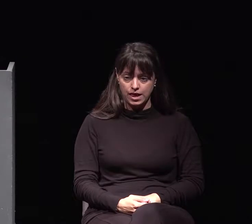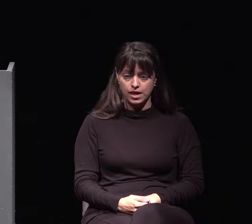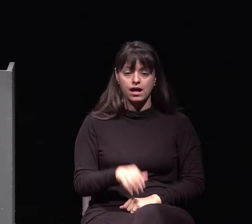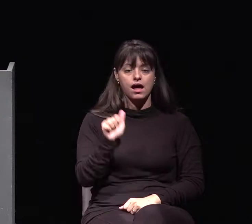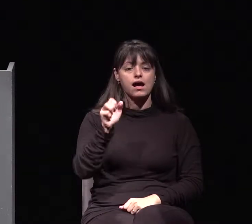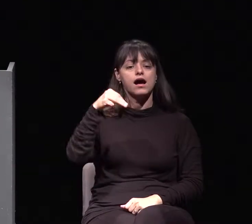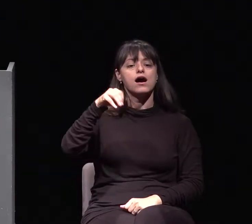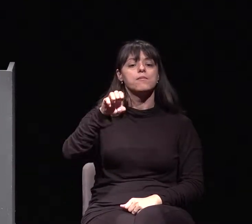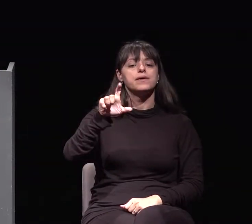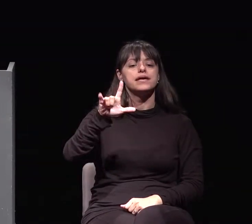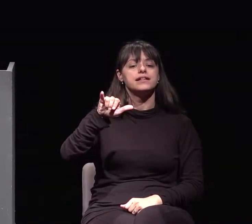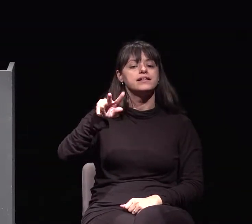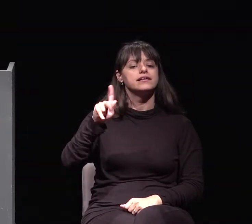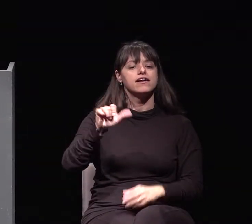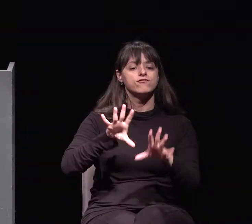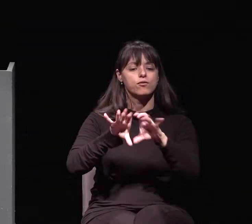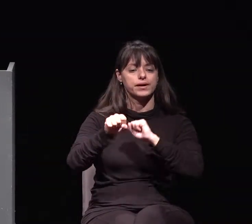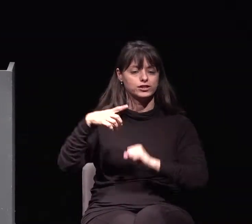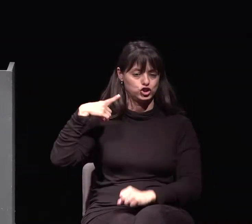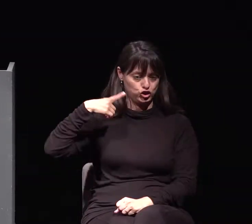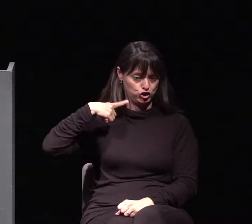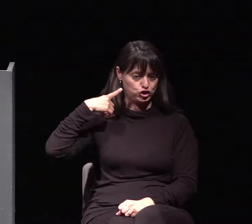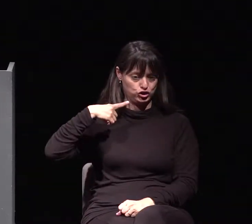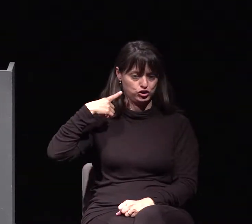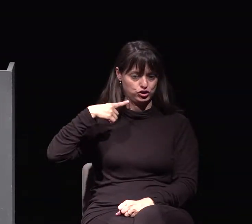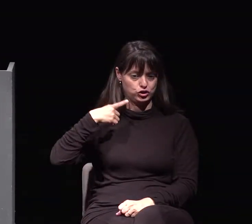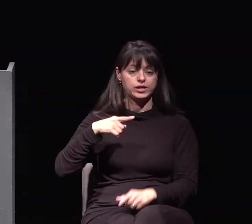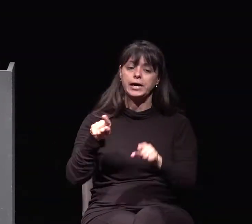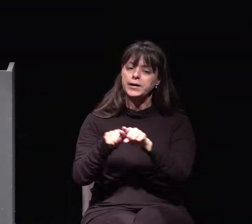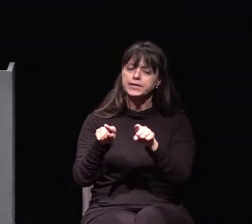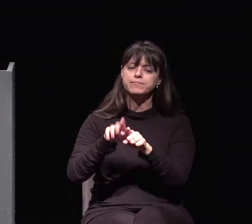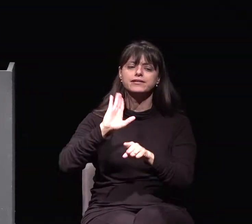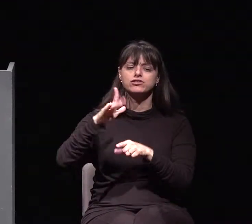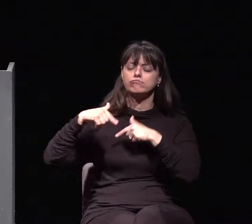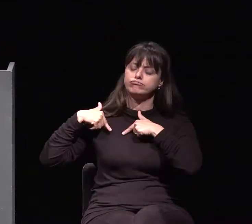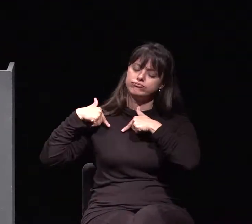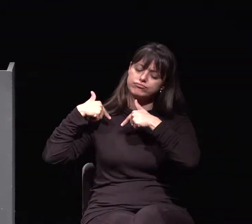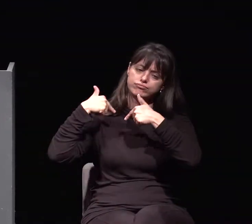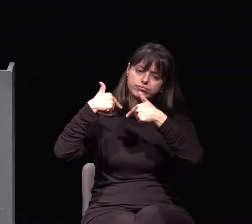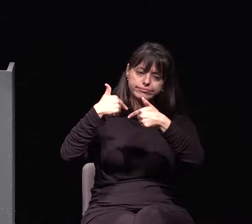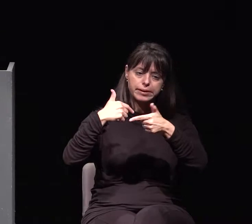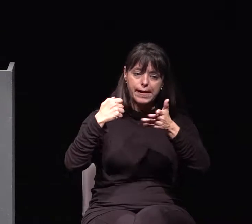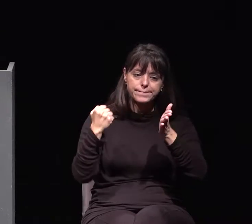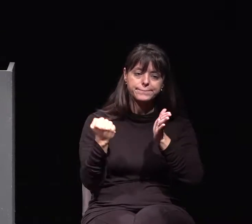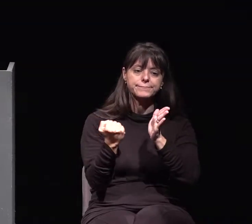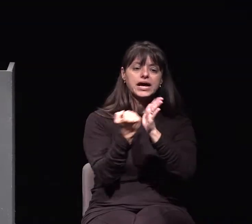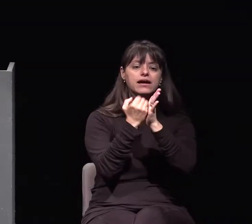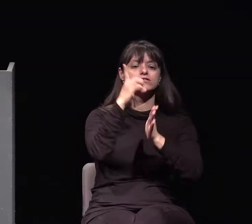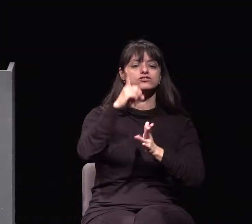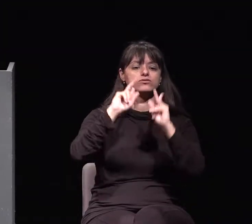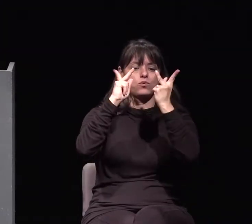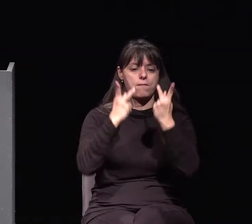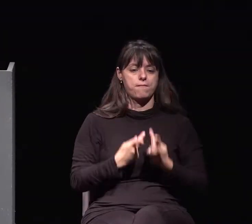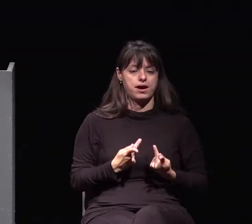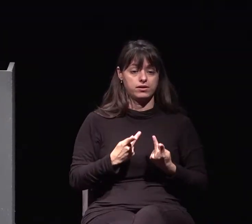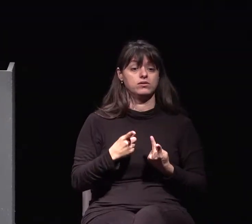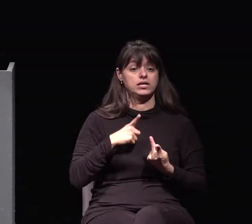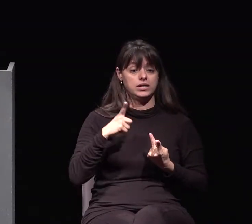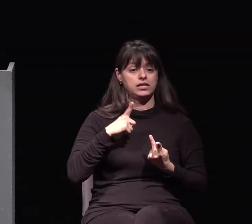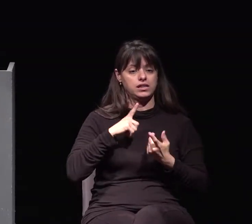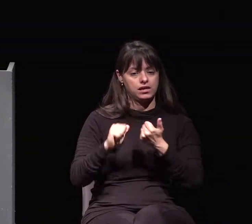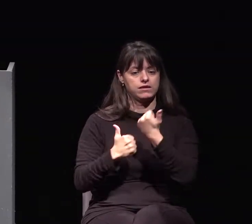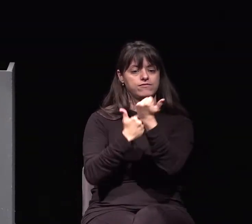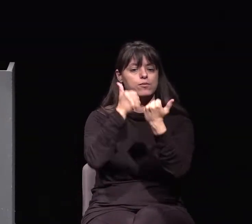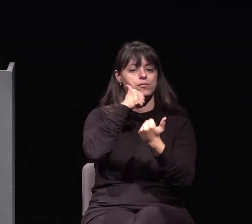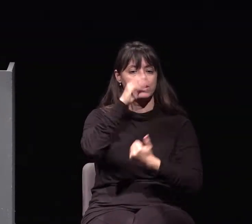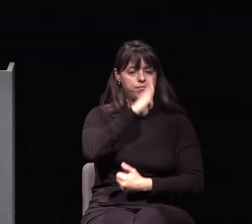Amelinha é bacharel em Direito e tem uma atuação marcante na defesa dos direitos humanos e dos direitos das mulheres no Brasil. Ela foi militante do Partido